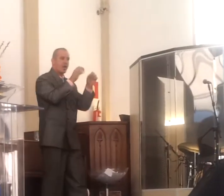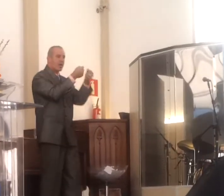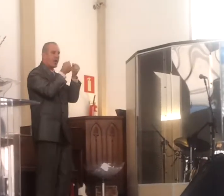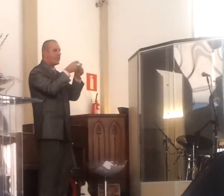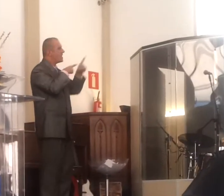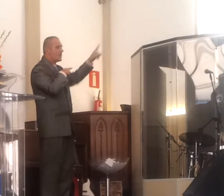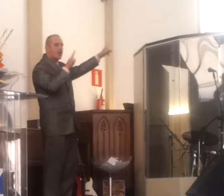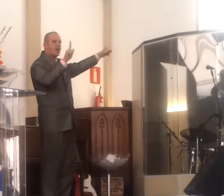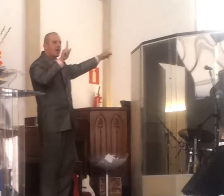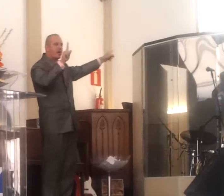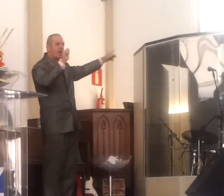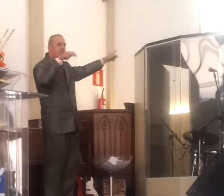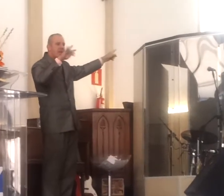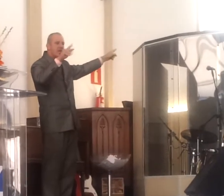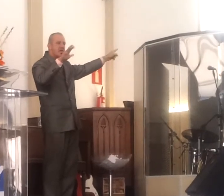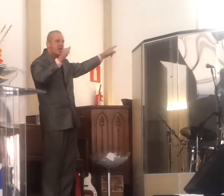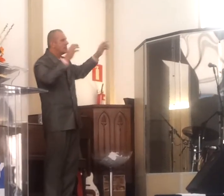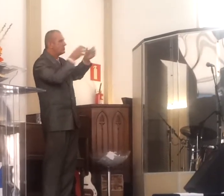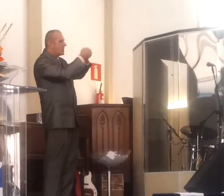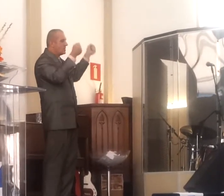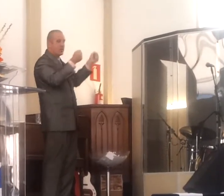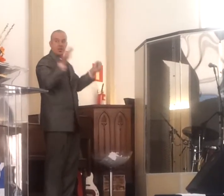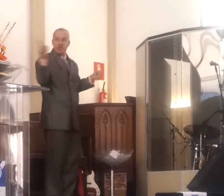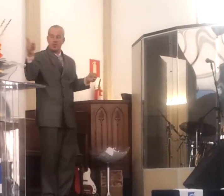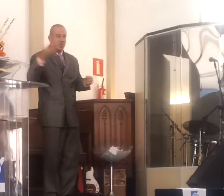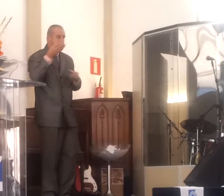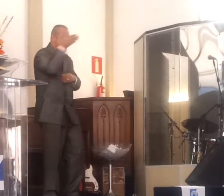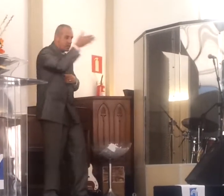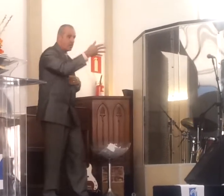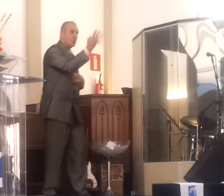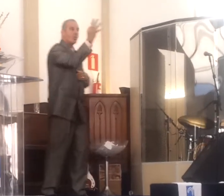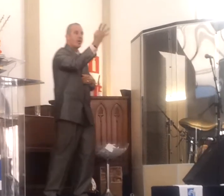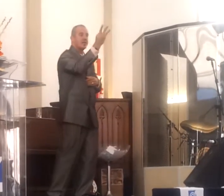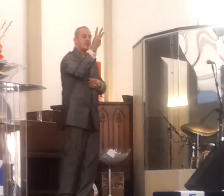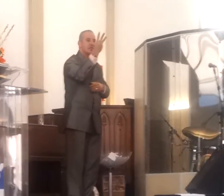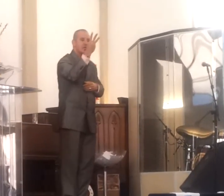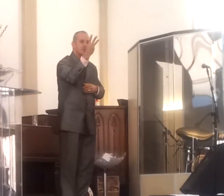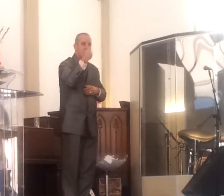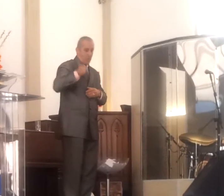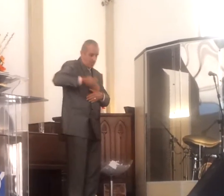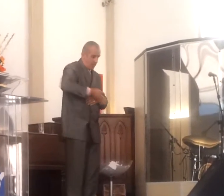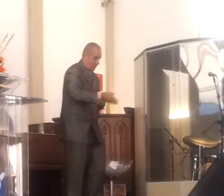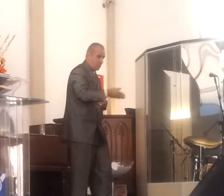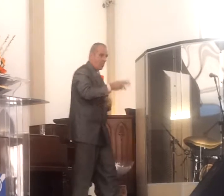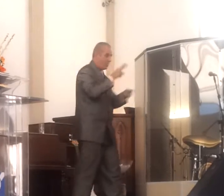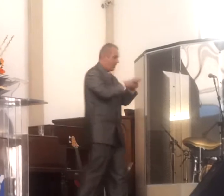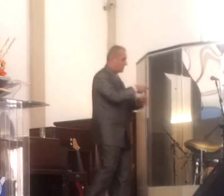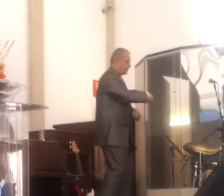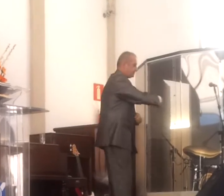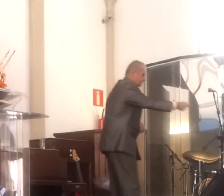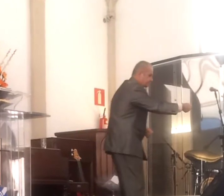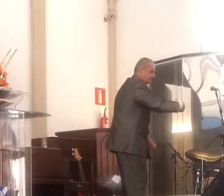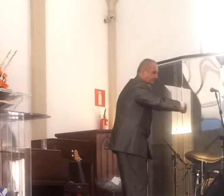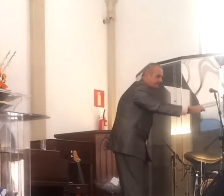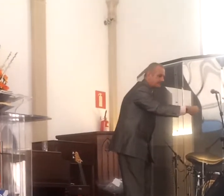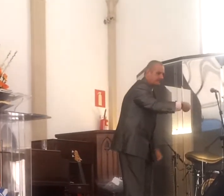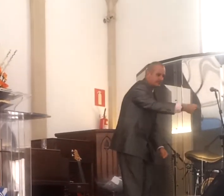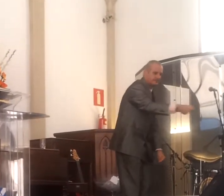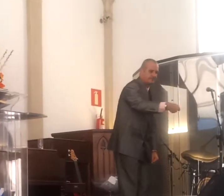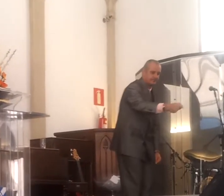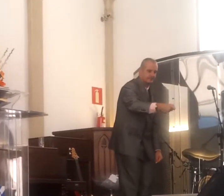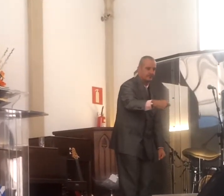única cela, entreguei 43 exemplares desse. o salvo